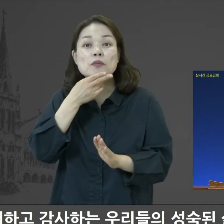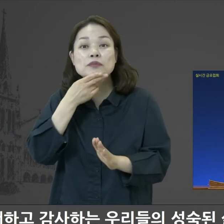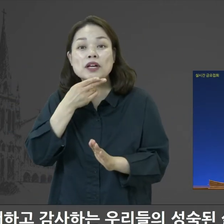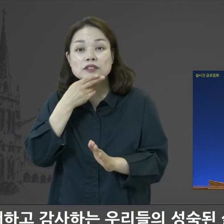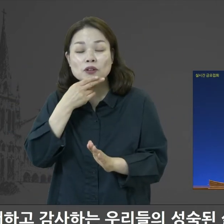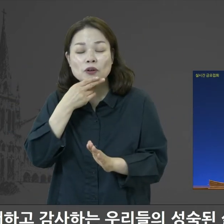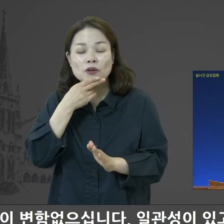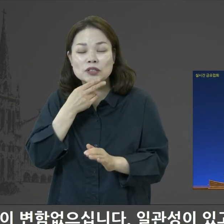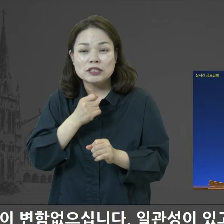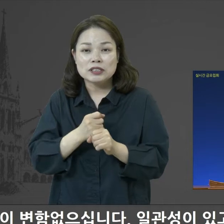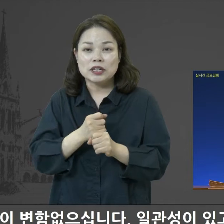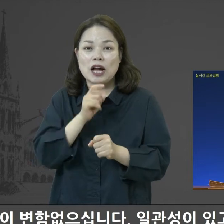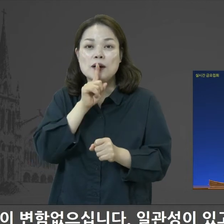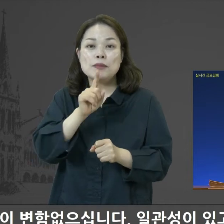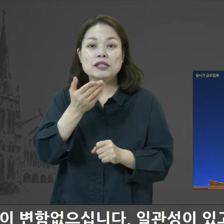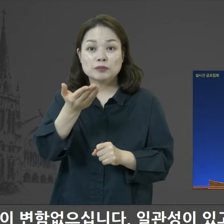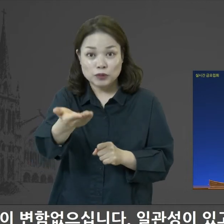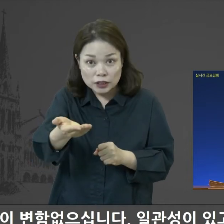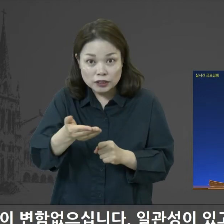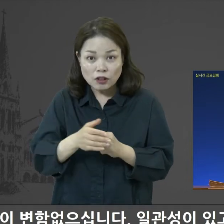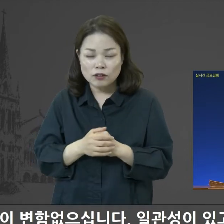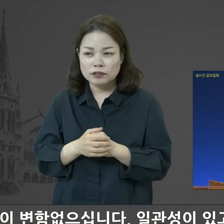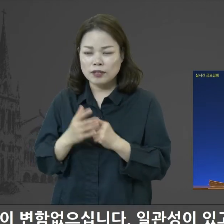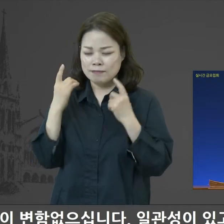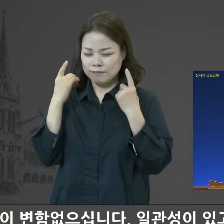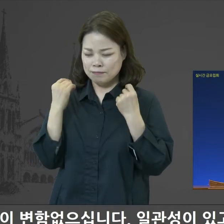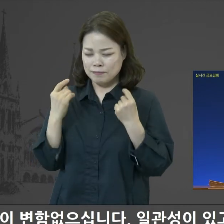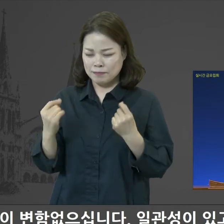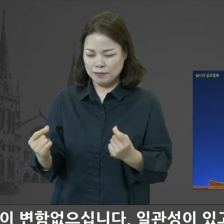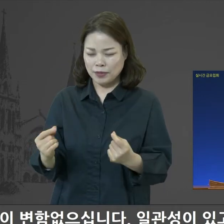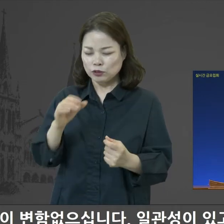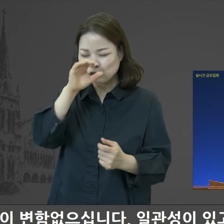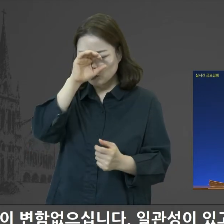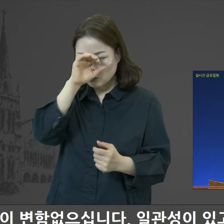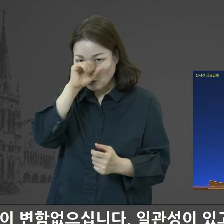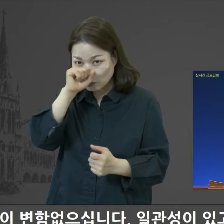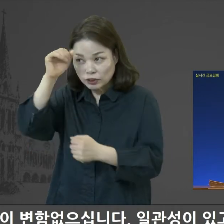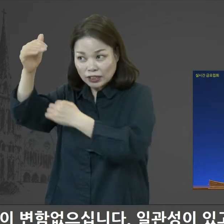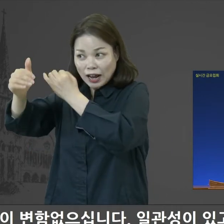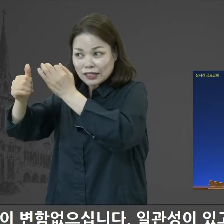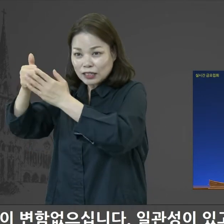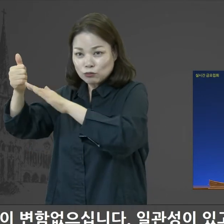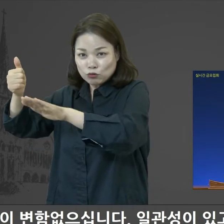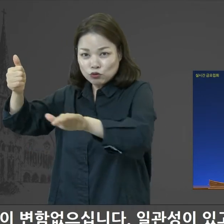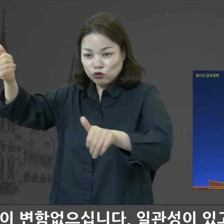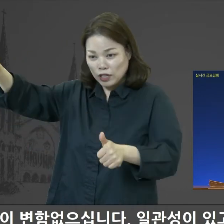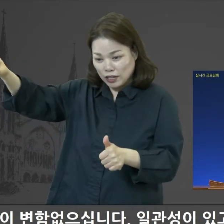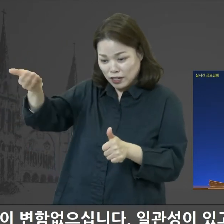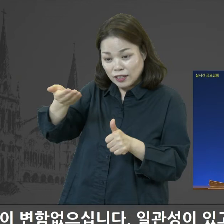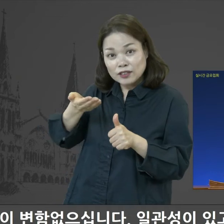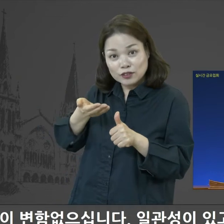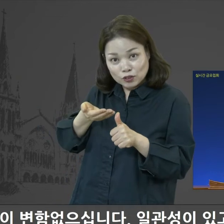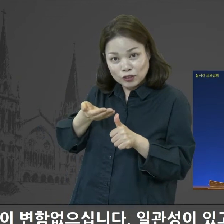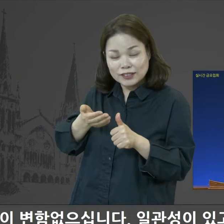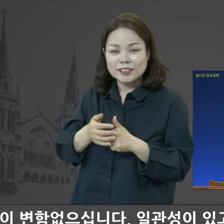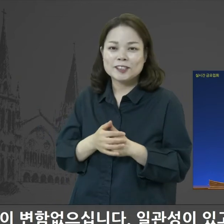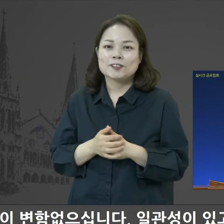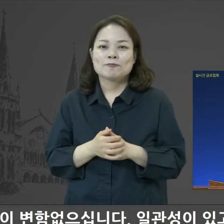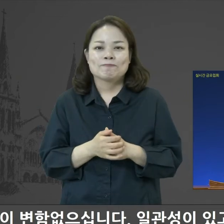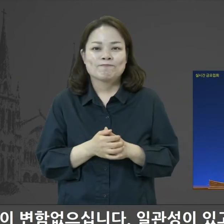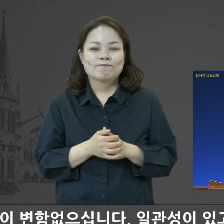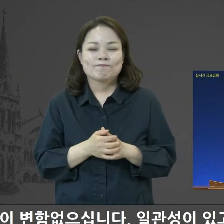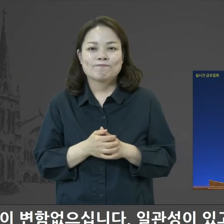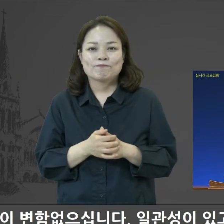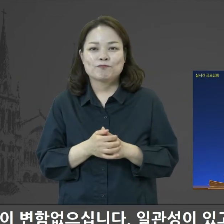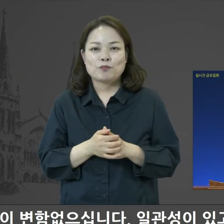그렇기 때문에 하나님이 주시는 것은 일정하며 좋은 것을 우리에게 주신다, 그런 말씀을 전해주는 겁니다.